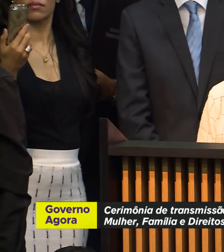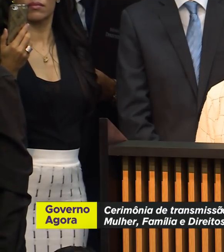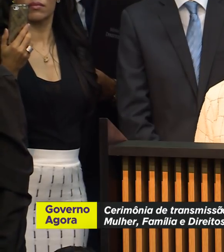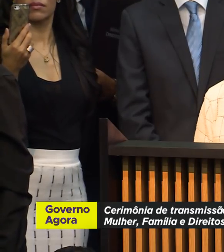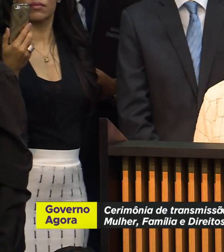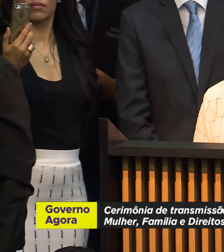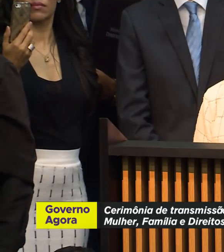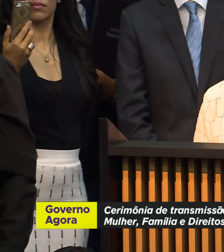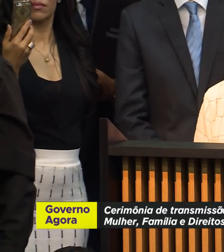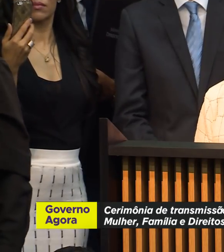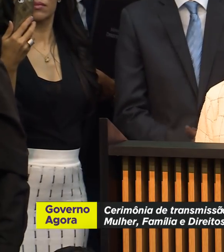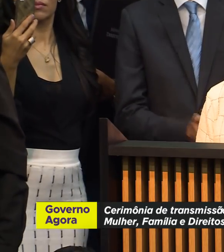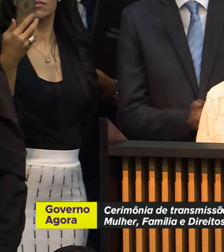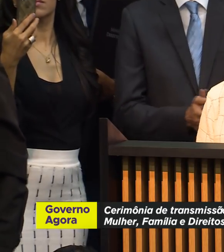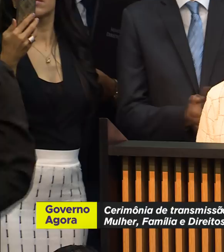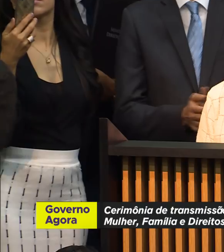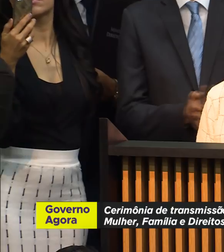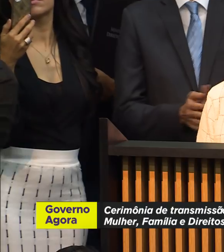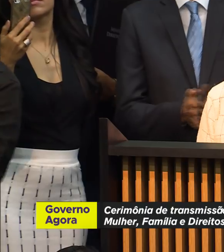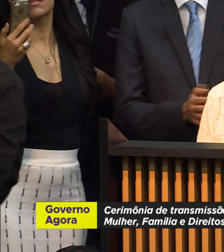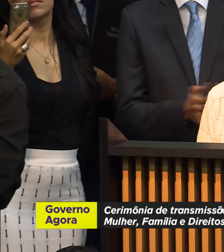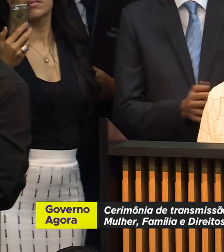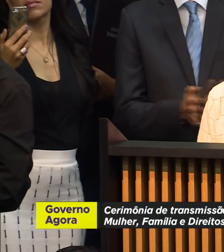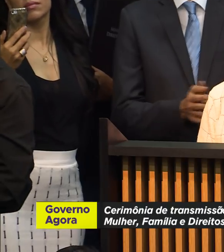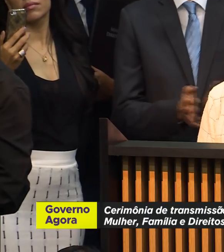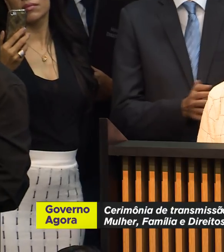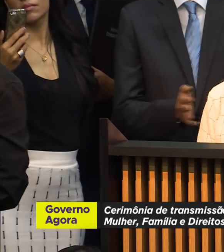ama Curumim.